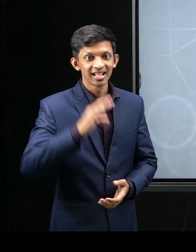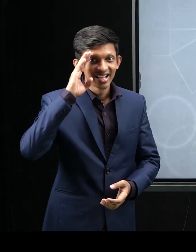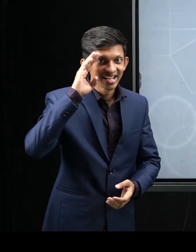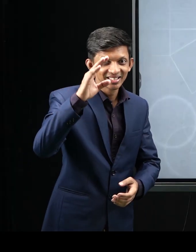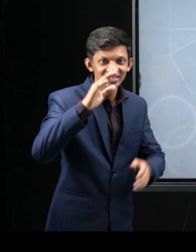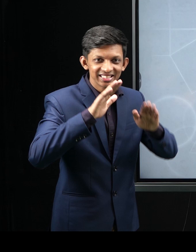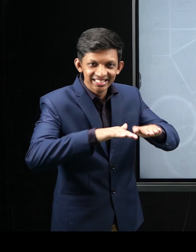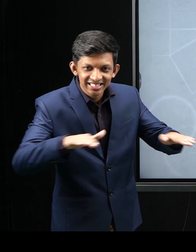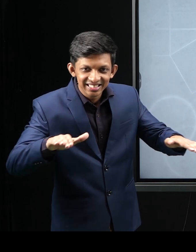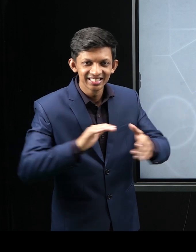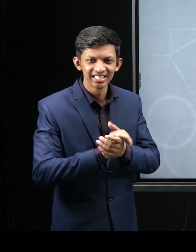నమస్కారం విద్యార్థులు.